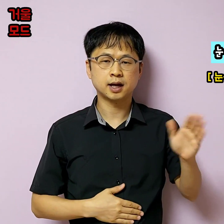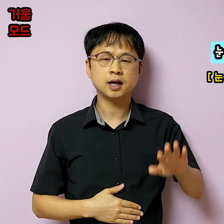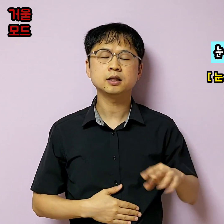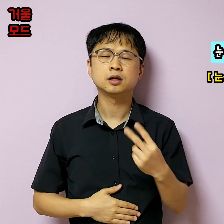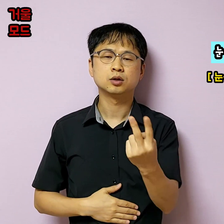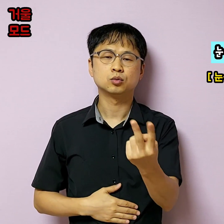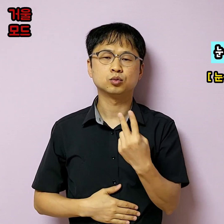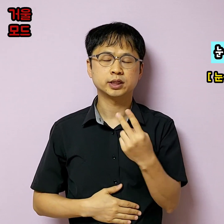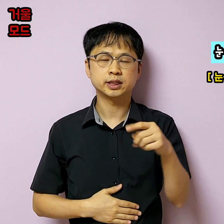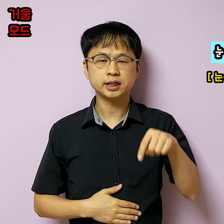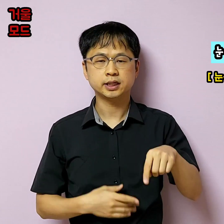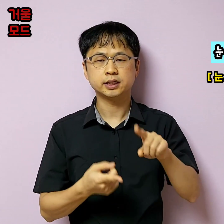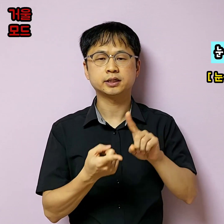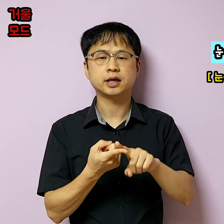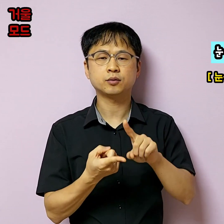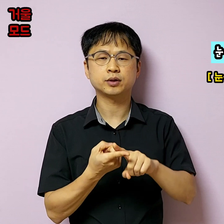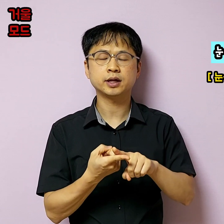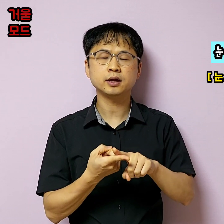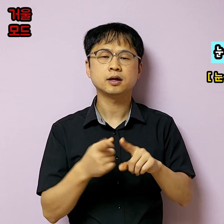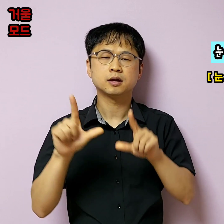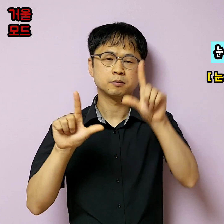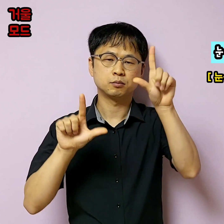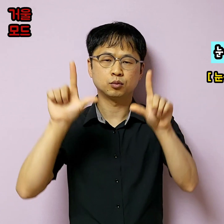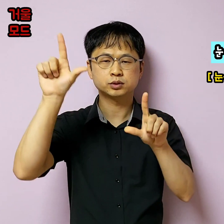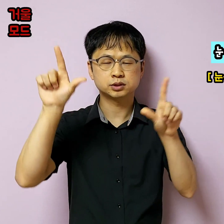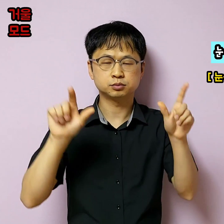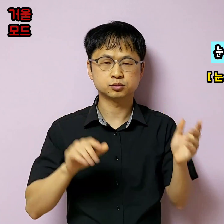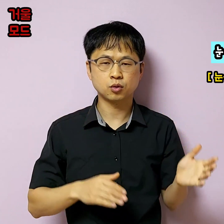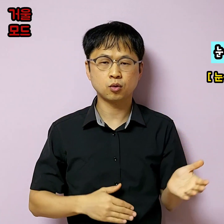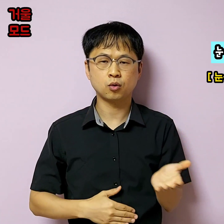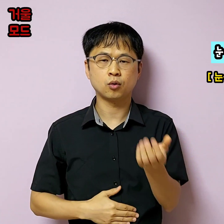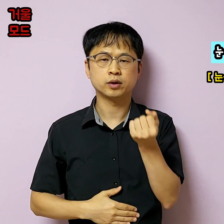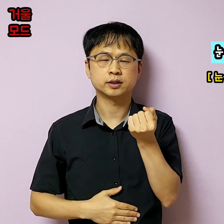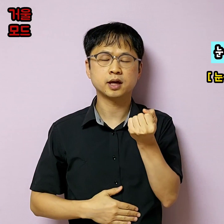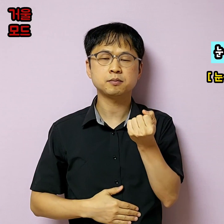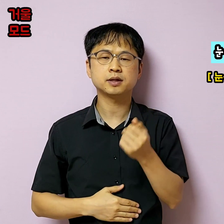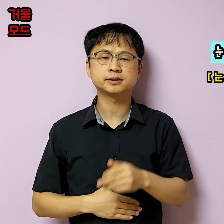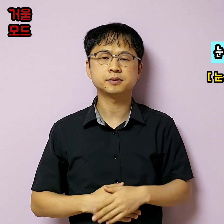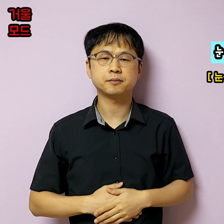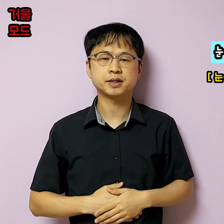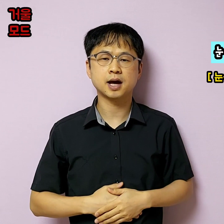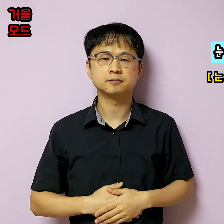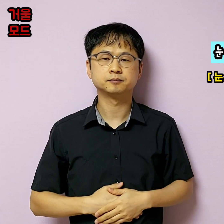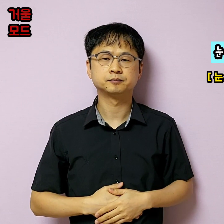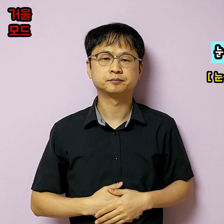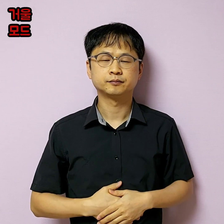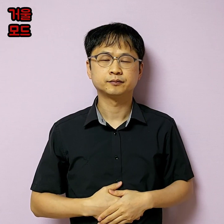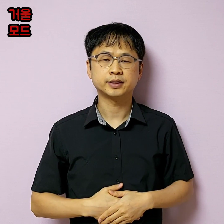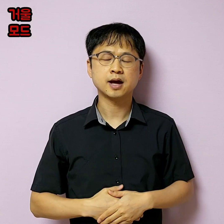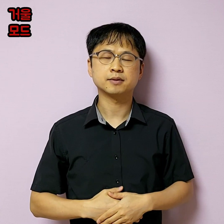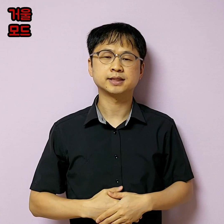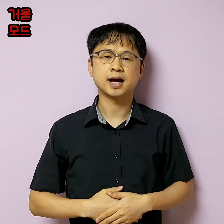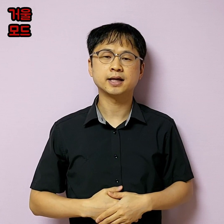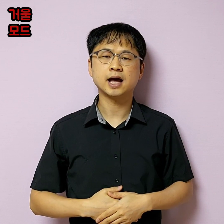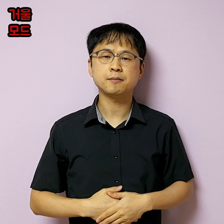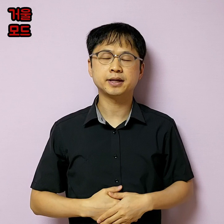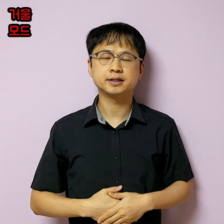오지만 우리 이대로의 모습으로 이렇게 표현하시면 됩니다. 네, 다음 가사. 남아있는